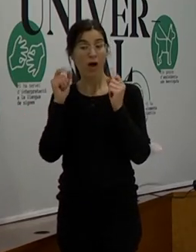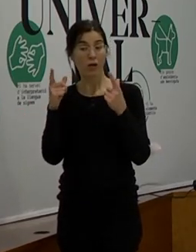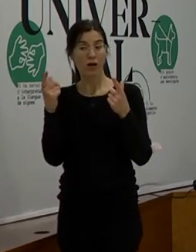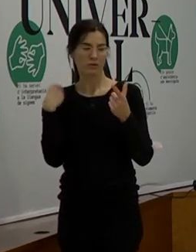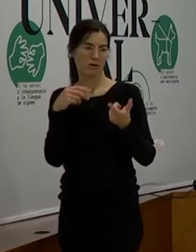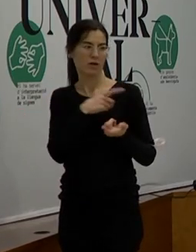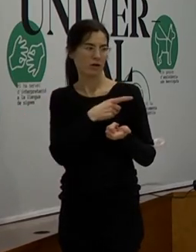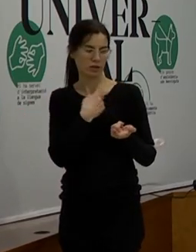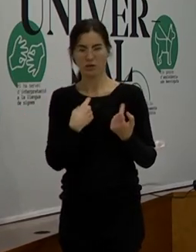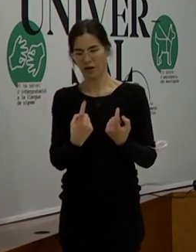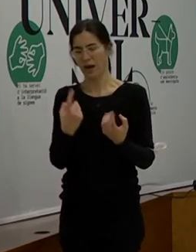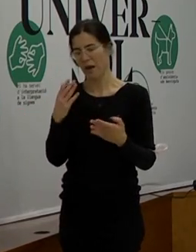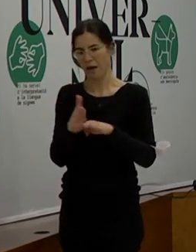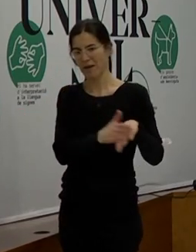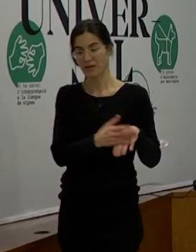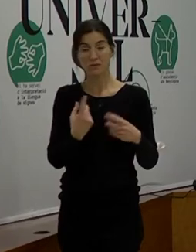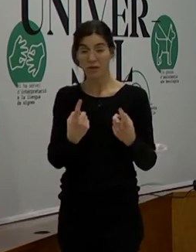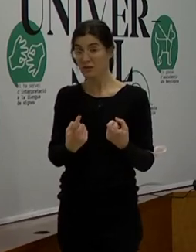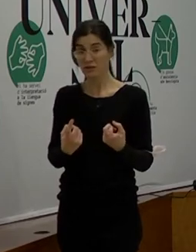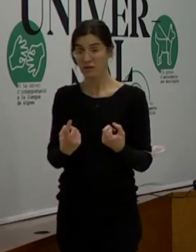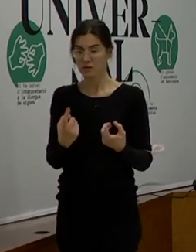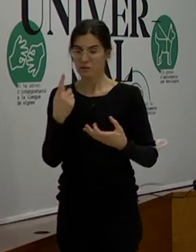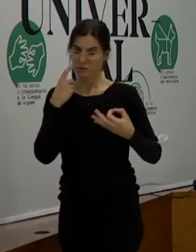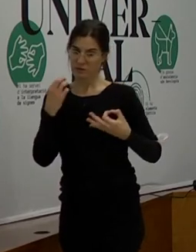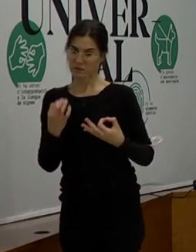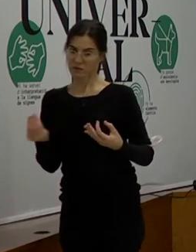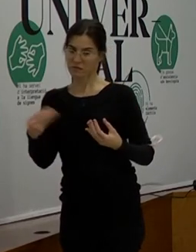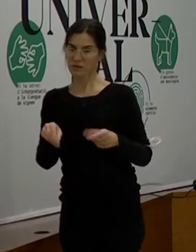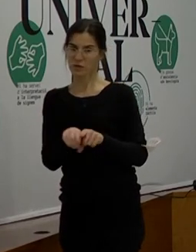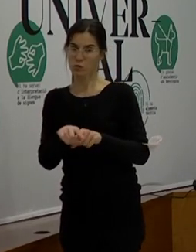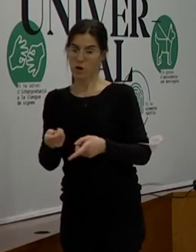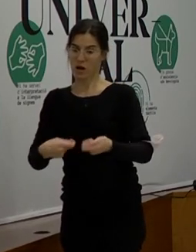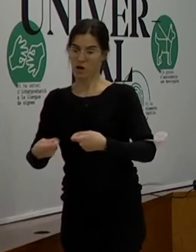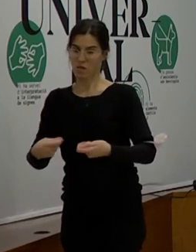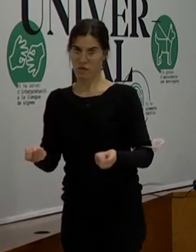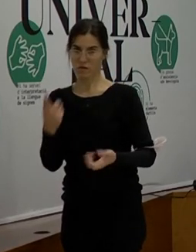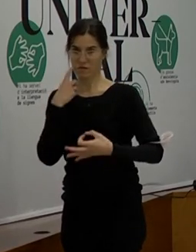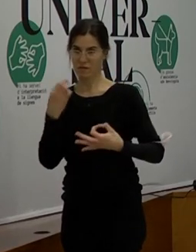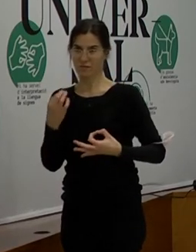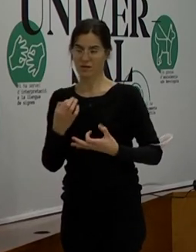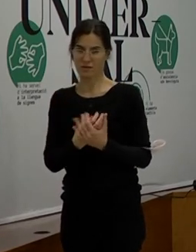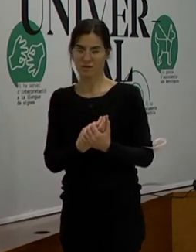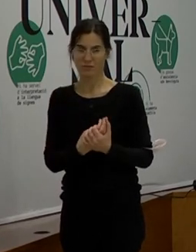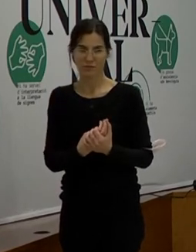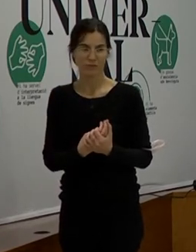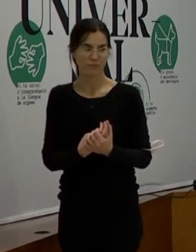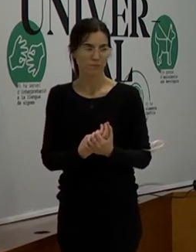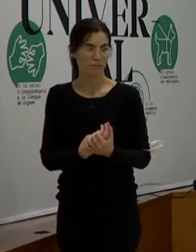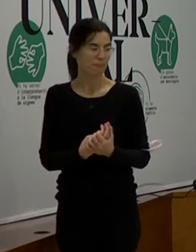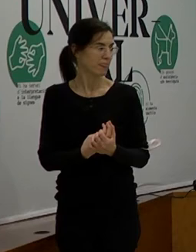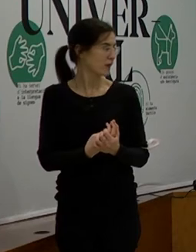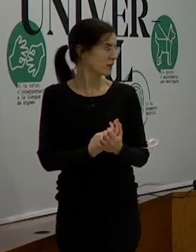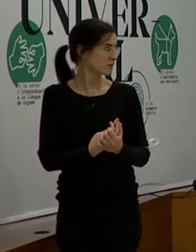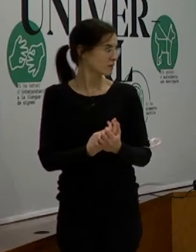a part de que és una necessitat, és que és un negoci. És com un negoci, de veritat. Sí.